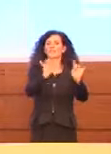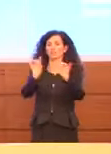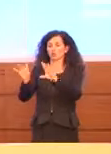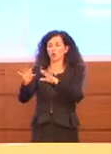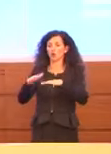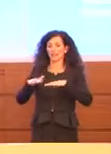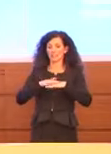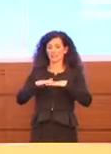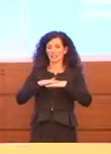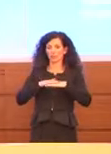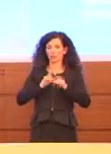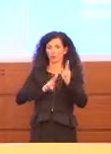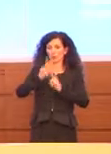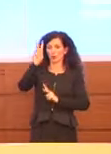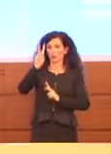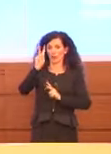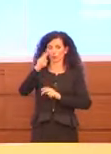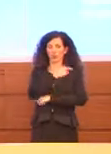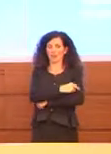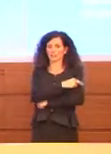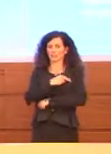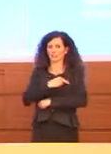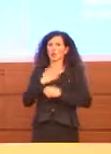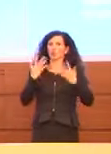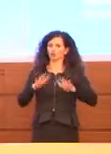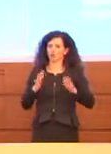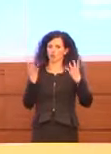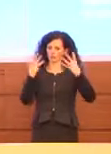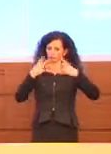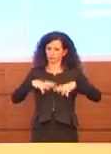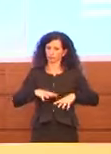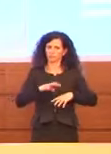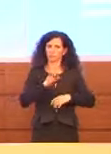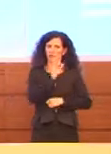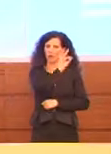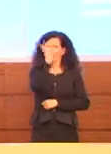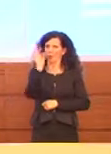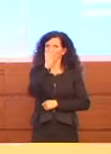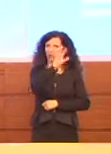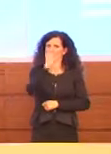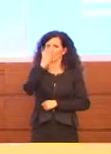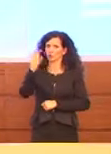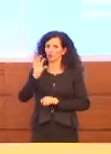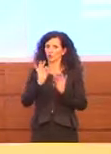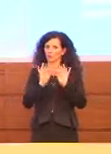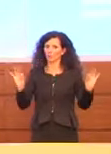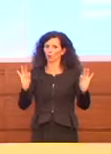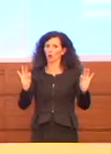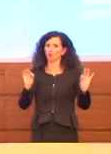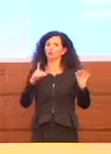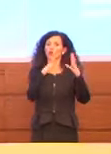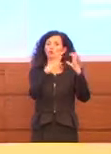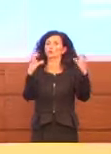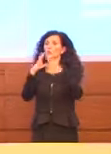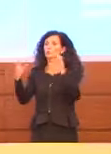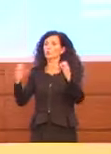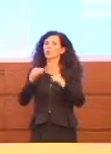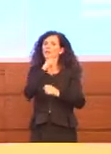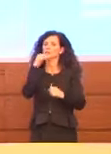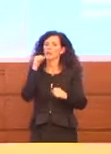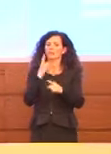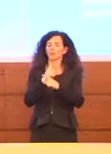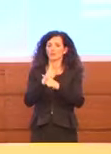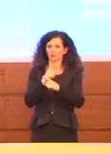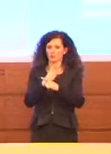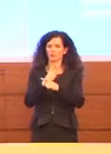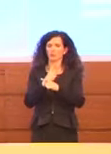sanitario nazionale si è già attrezzato e si sta attrezzando in molte regioni per avere a disposizione queste strutture che sono intermedie tra l'ospedale e